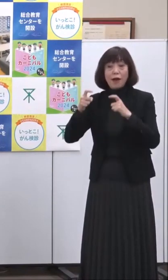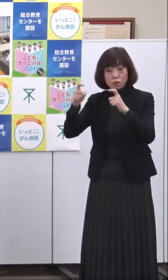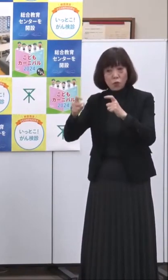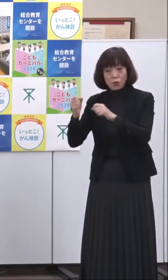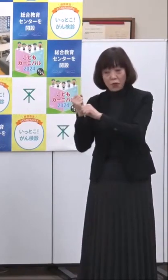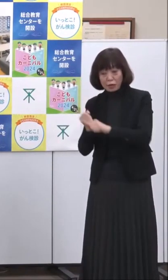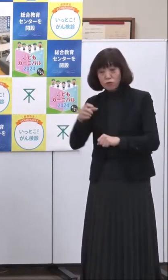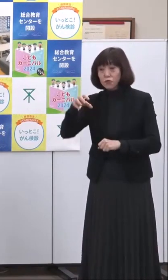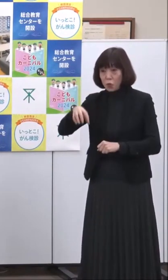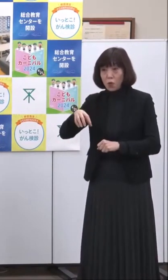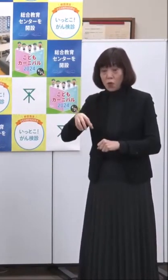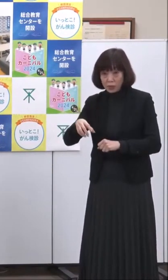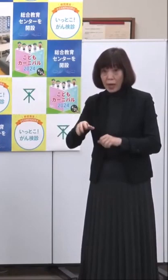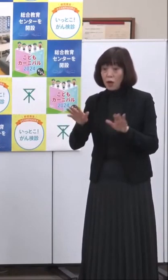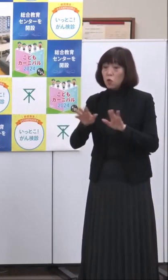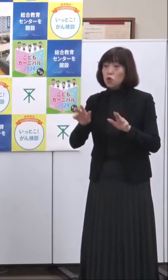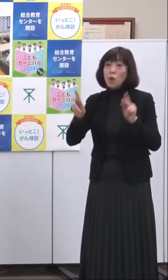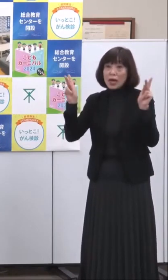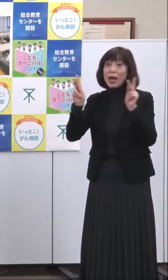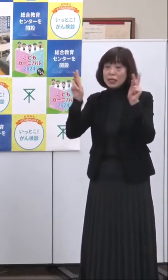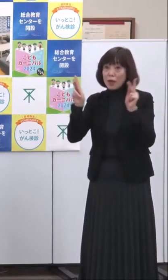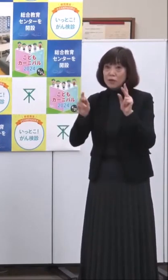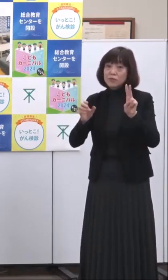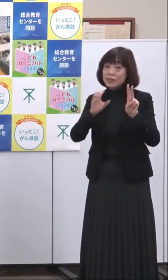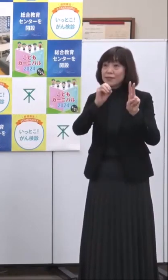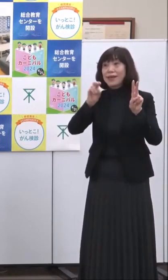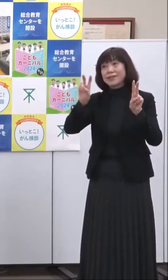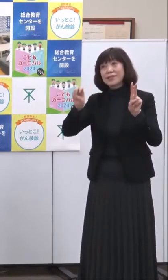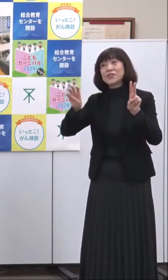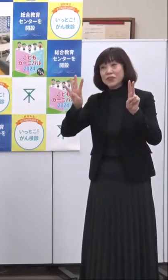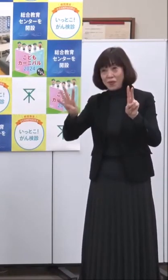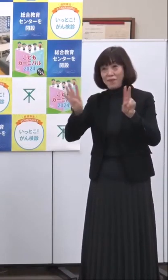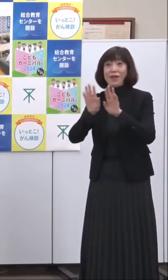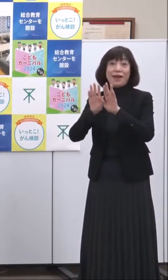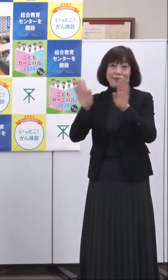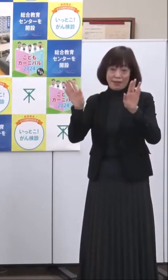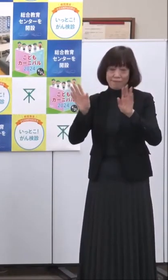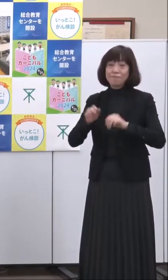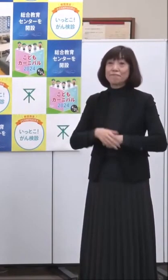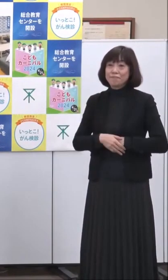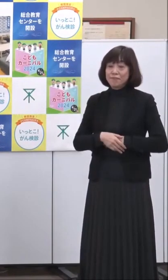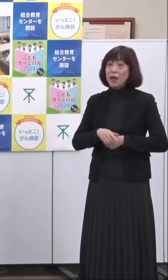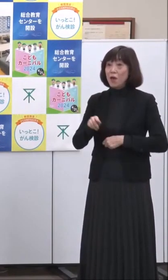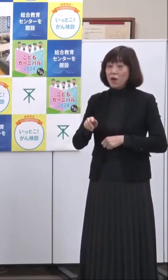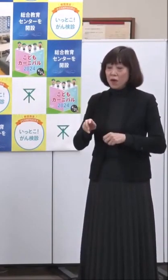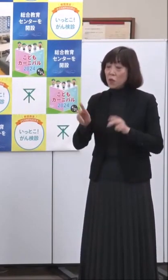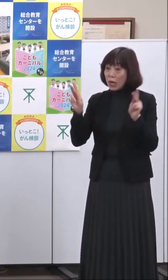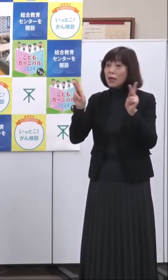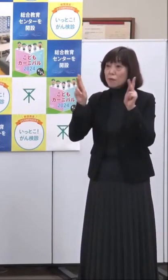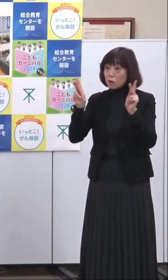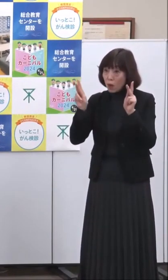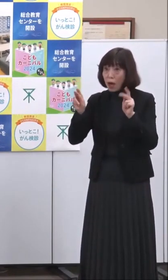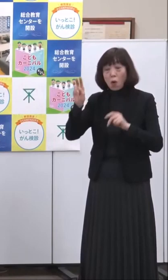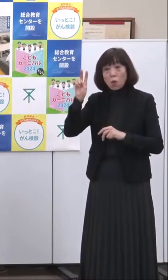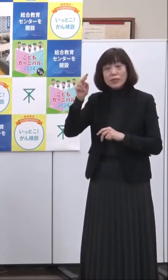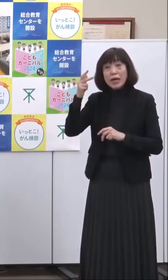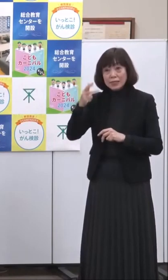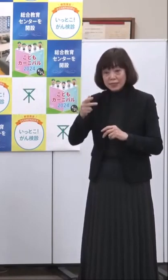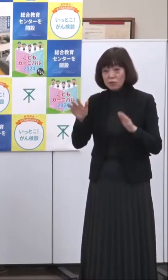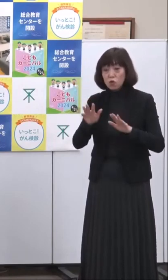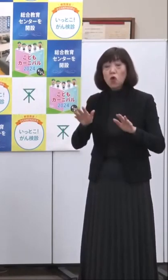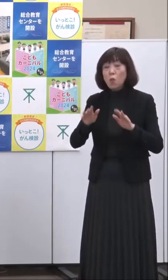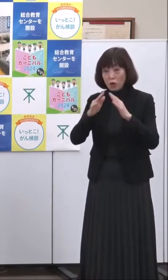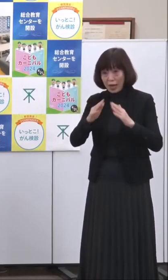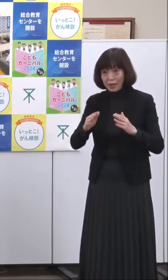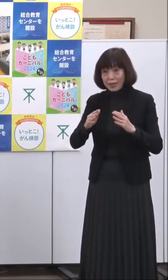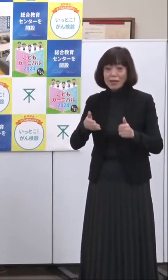して、大阪市子どもカーニバル2024を開催いたします。子どもカーニバルは大阪市子ども会育成連